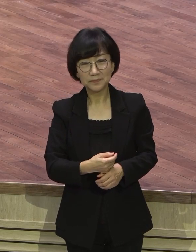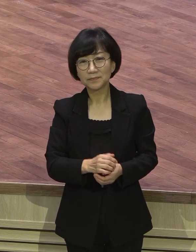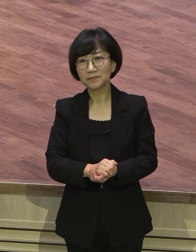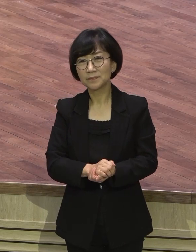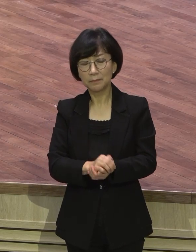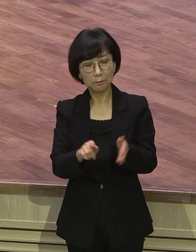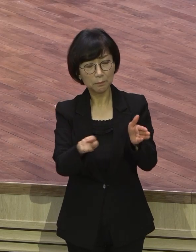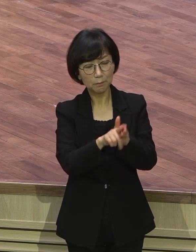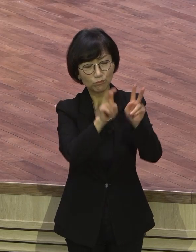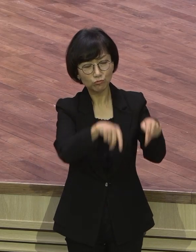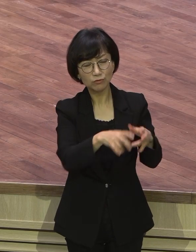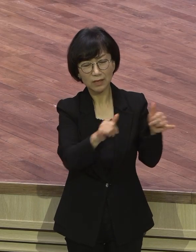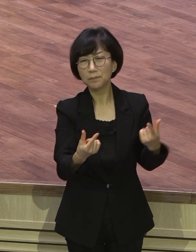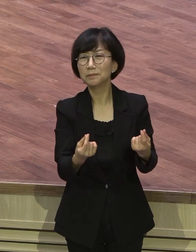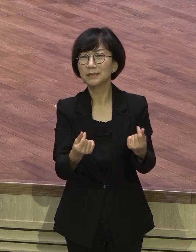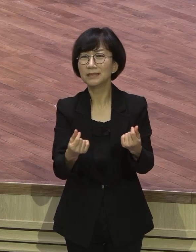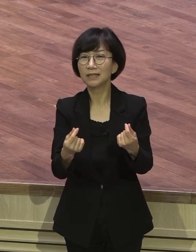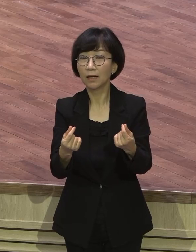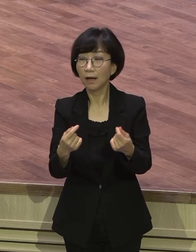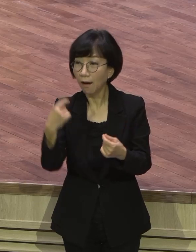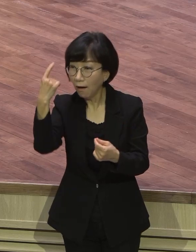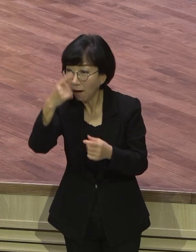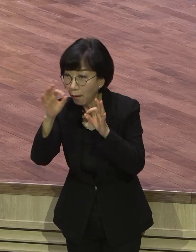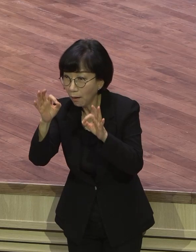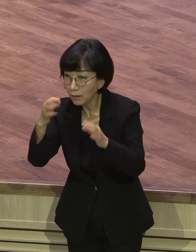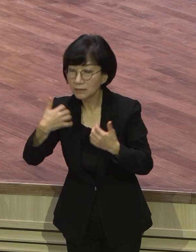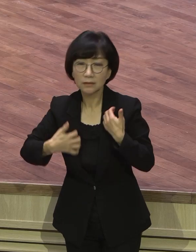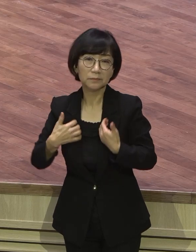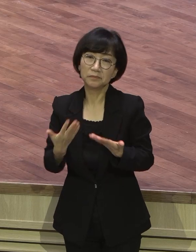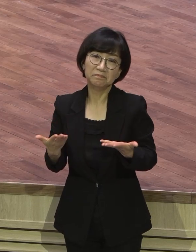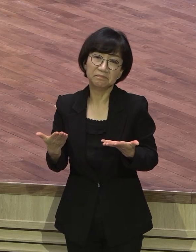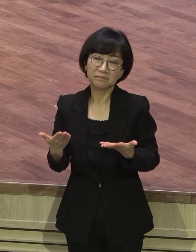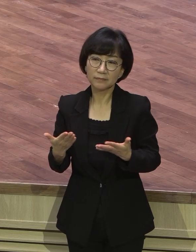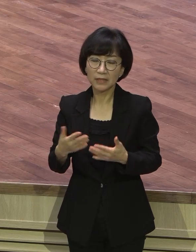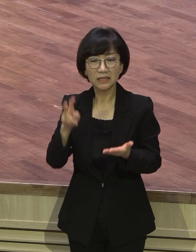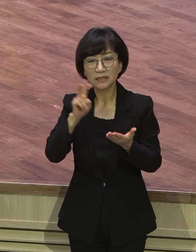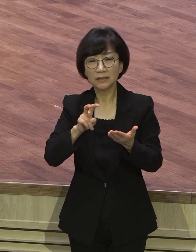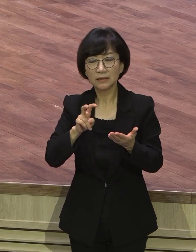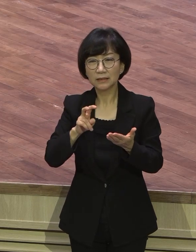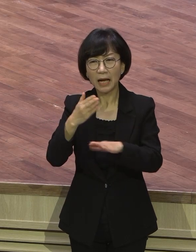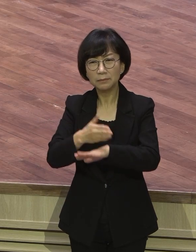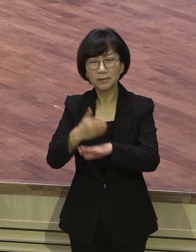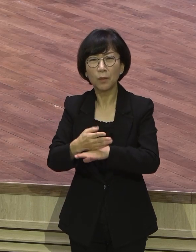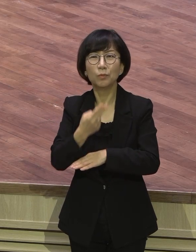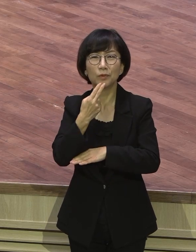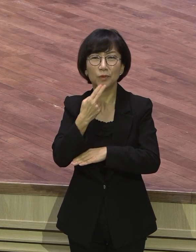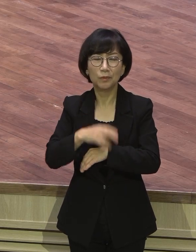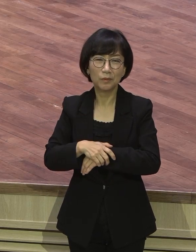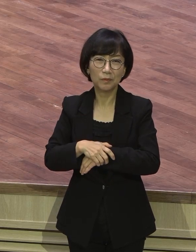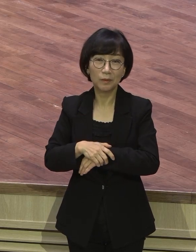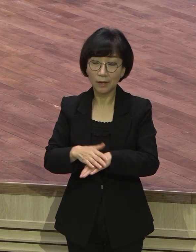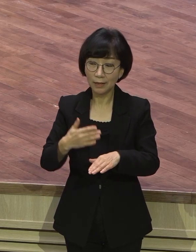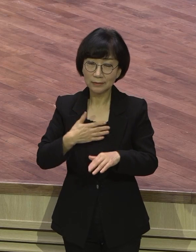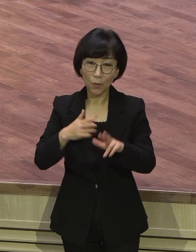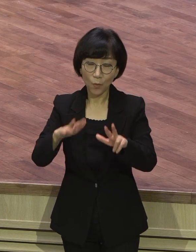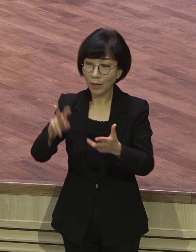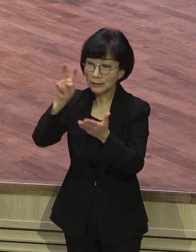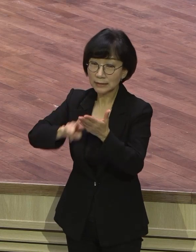있습니다. 너무 많아요. 교회 다니면서 기뻄이 없어 감사가 없어 나는 오늘 잔양대 잔양하는데 난